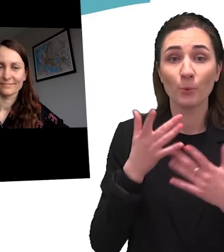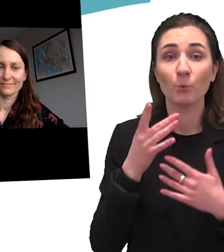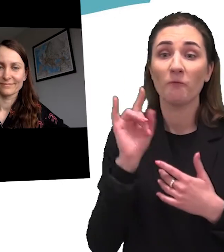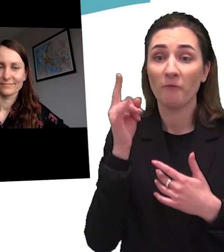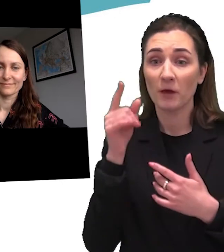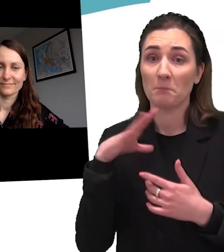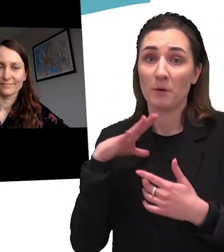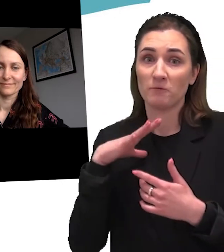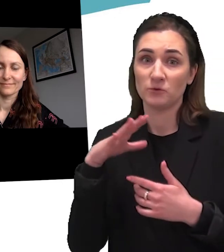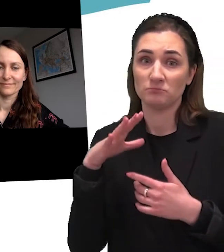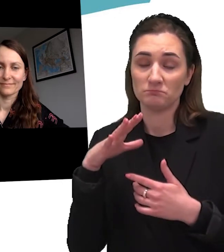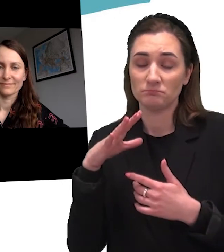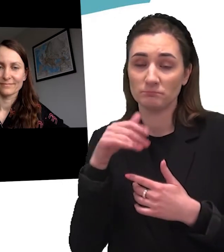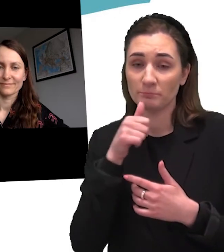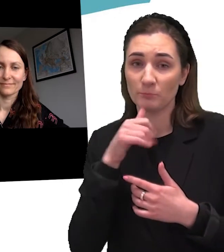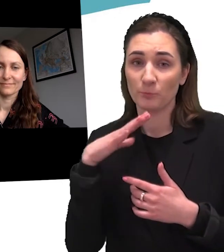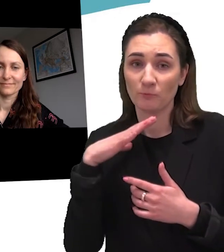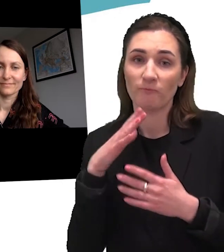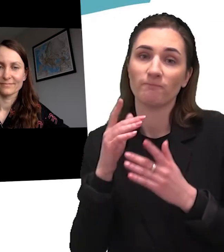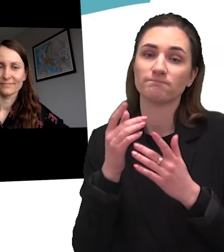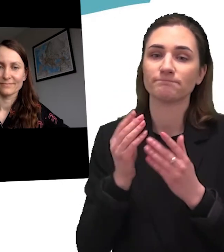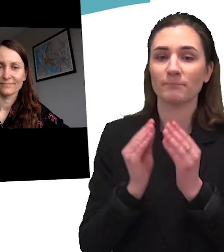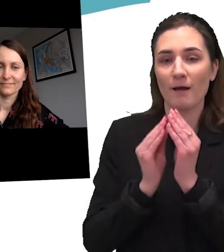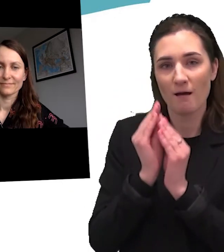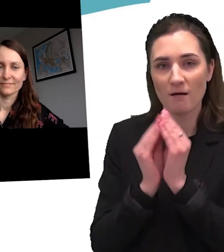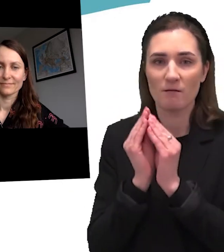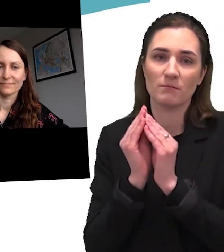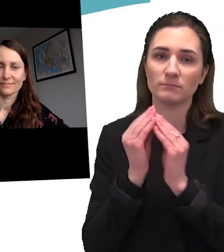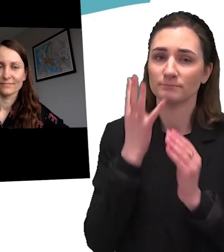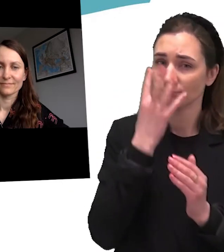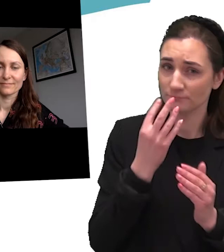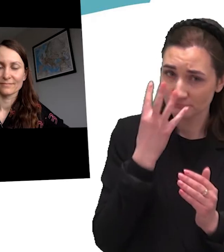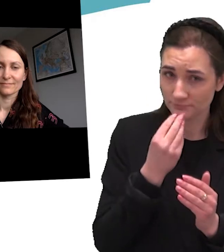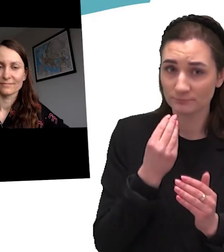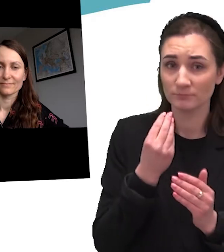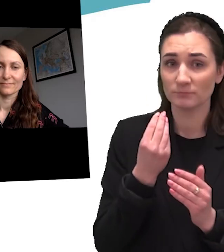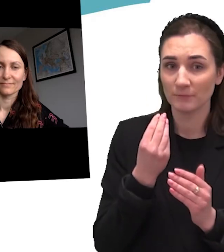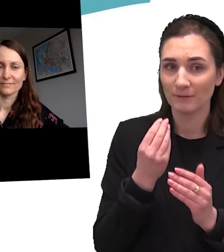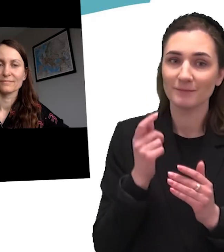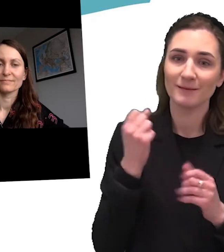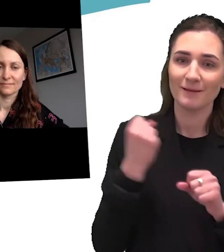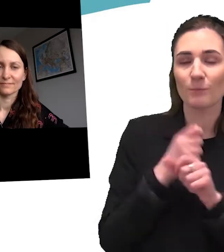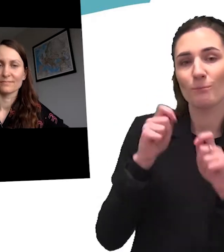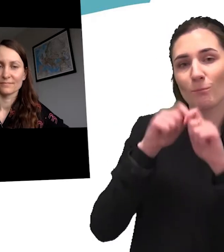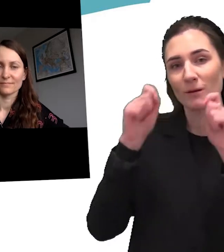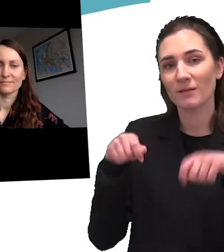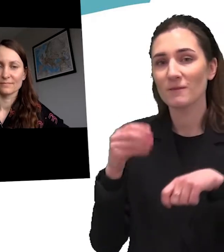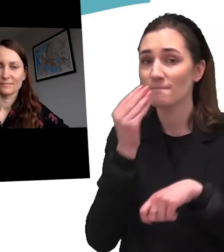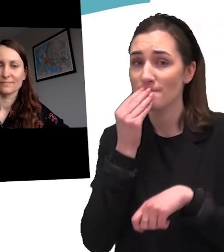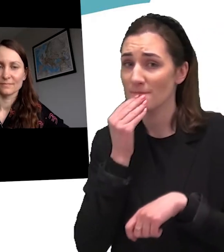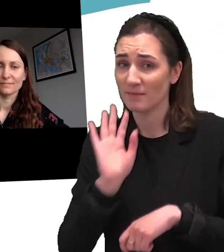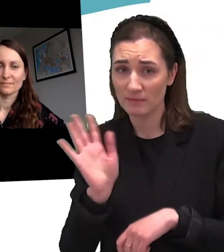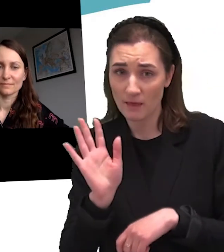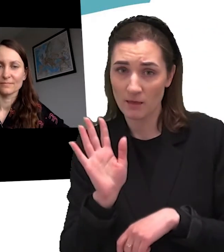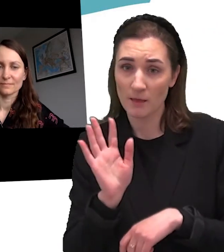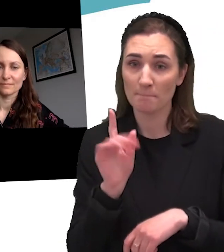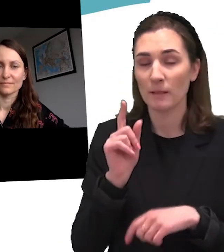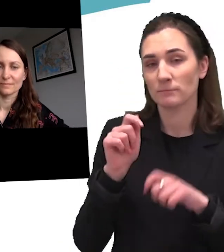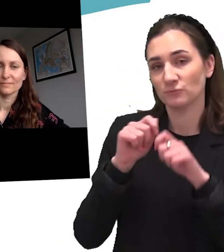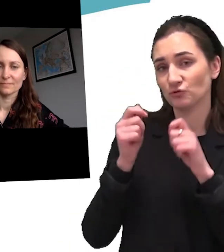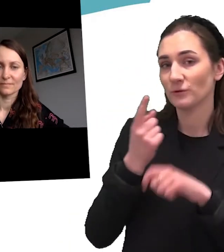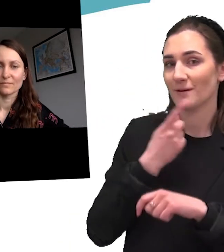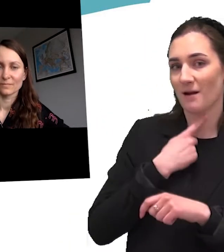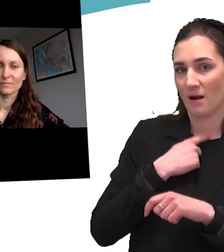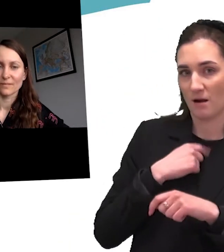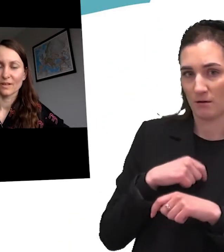vėlgi reikėtų tada, jeigu tas vaikas yra valgęs tik, ragavęs tik agurką ir pomidorą, tai reikėtų pradėti ne nuo